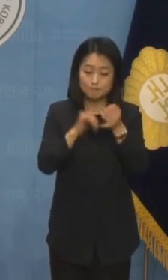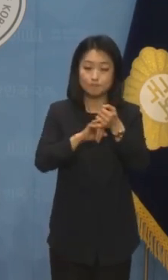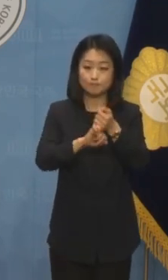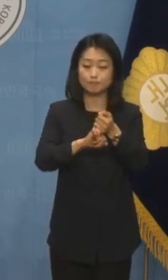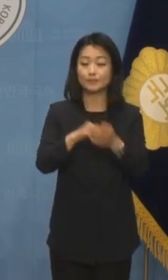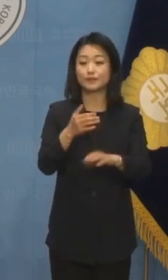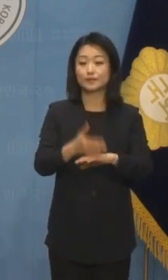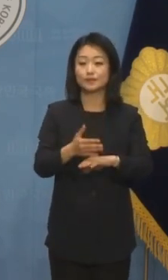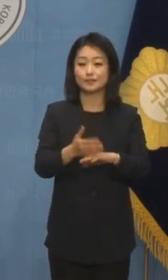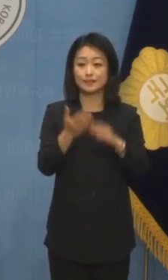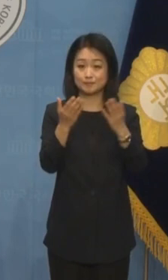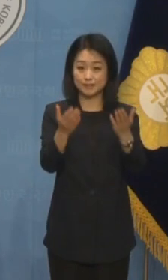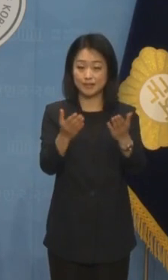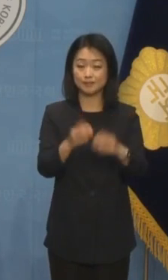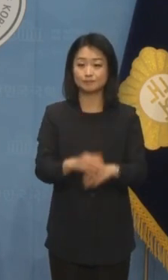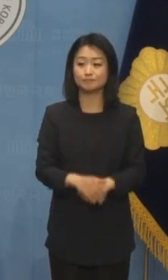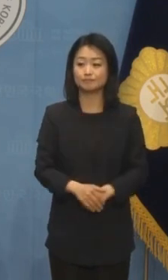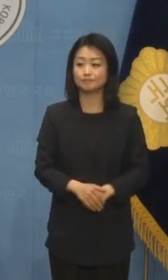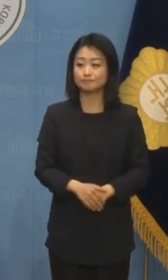고맙습니다.